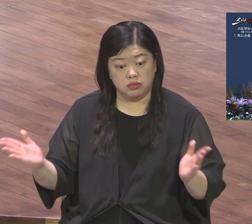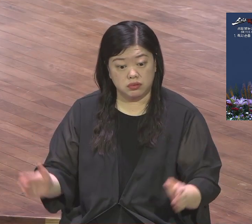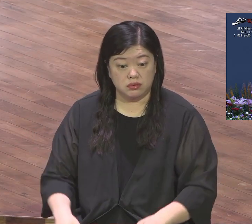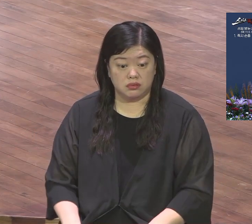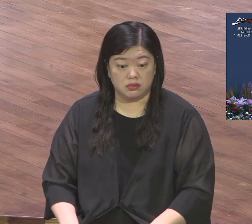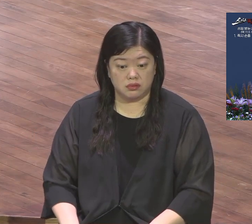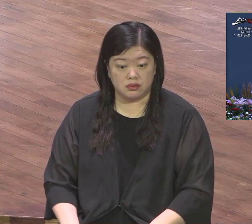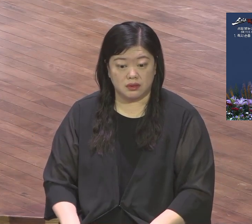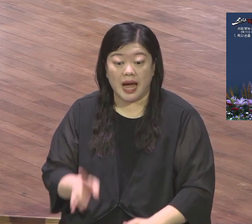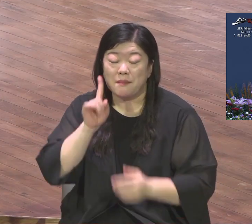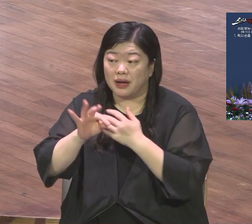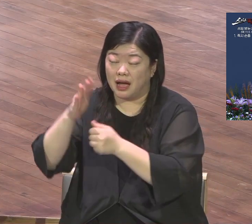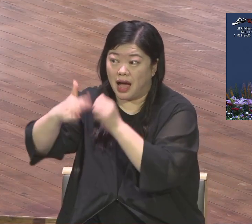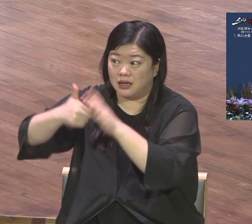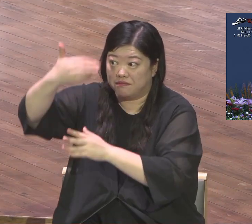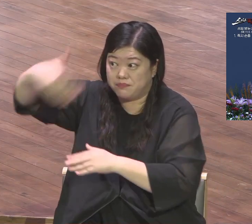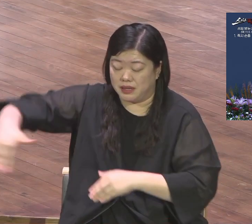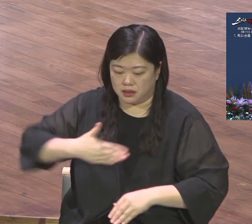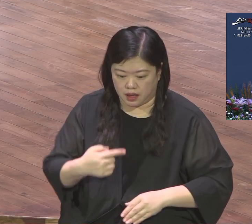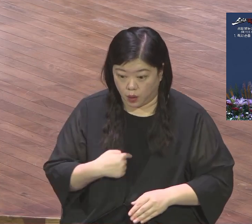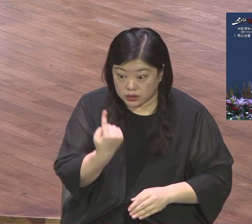없어요. 전능자가 하시니까.